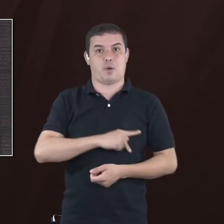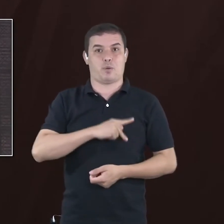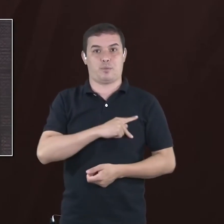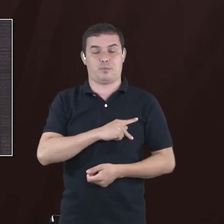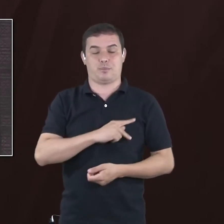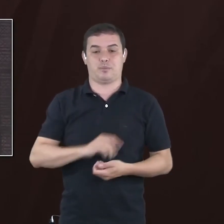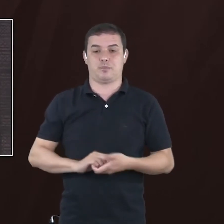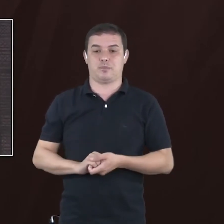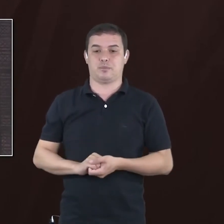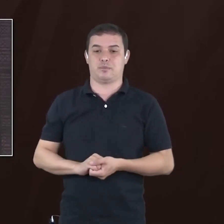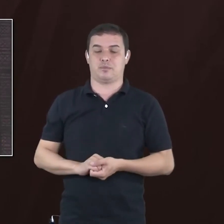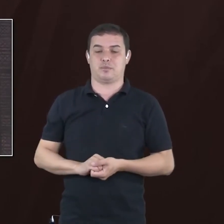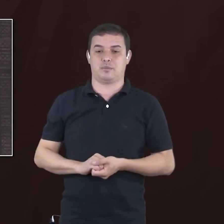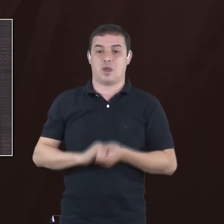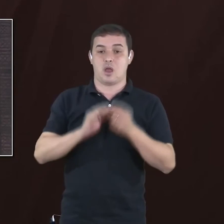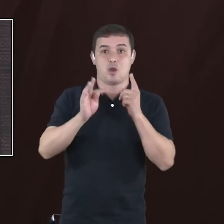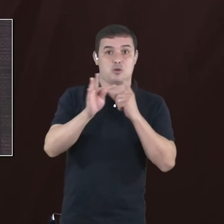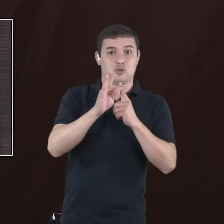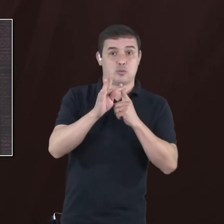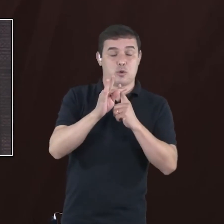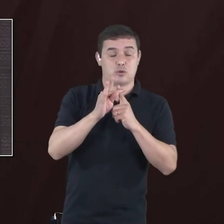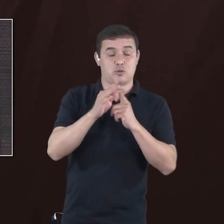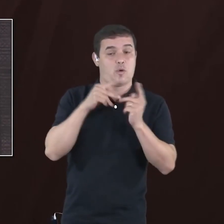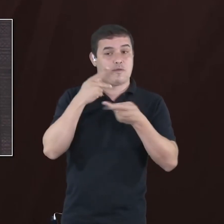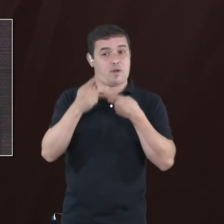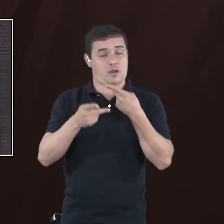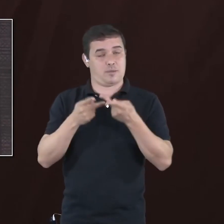Paulo fala para Timóteo, versículo 21.